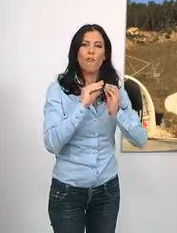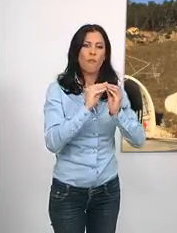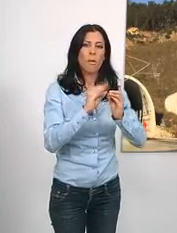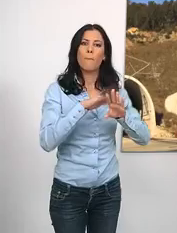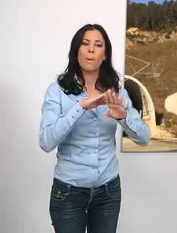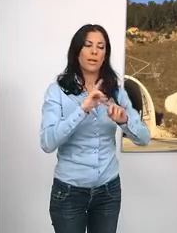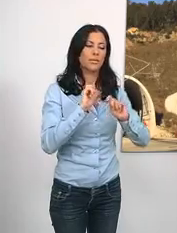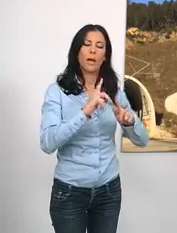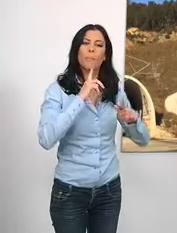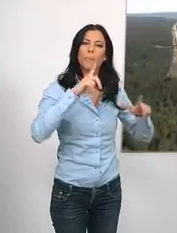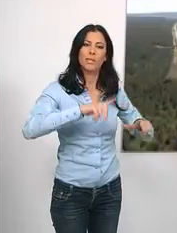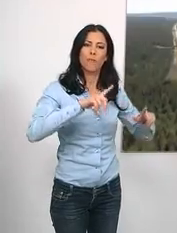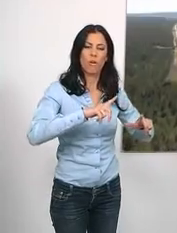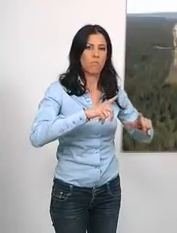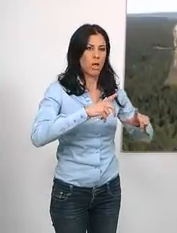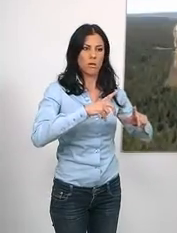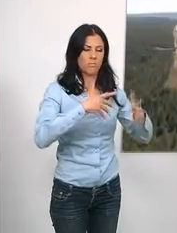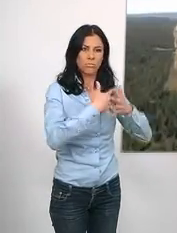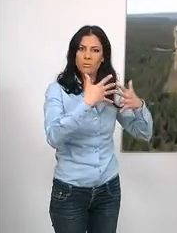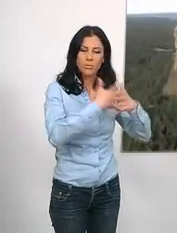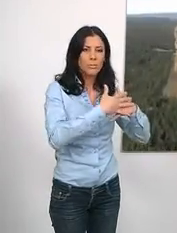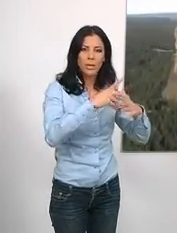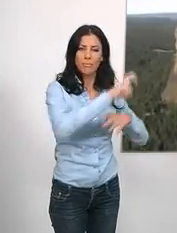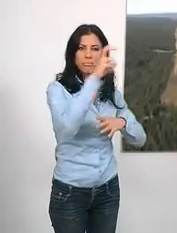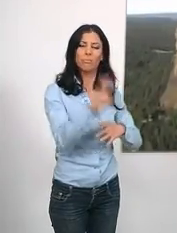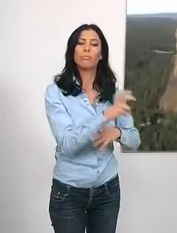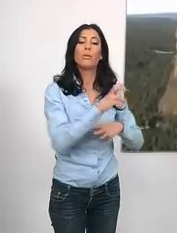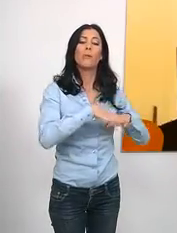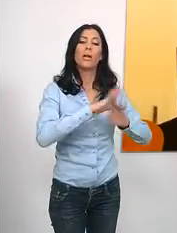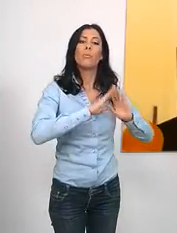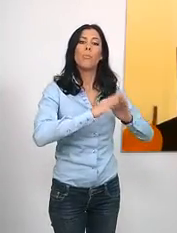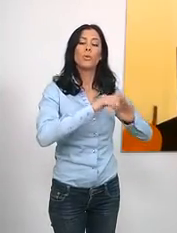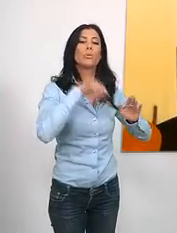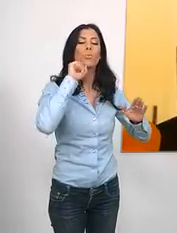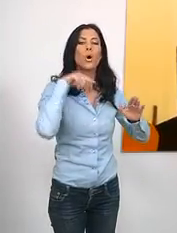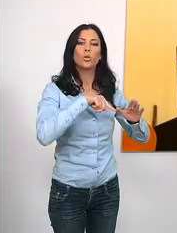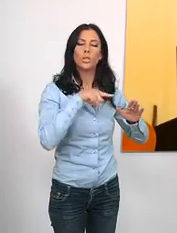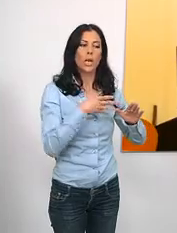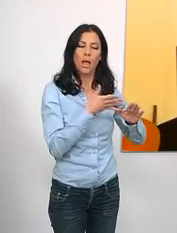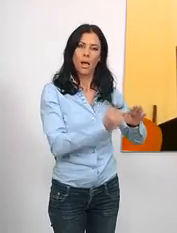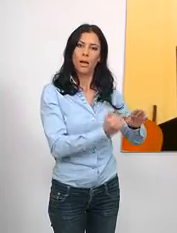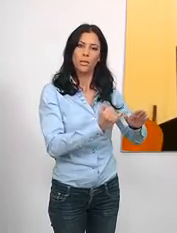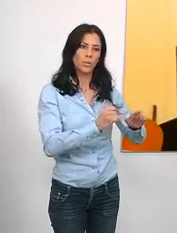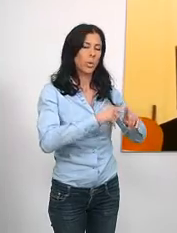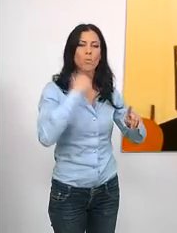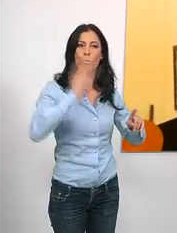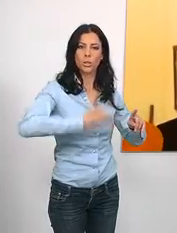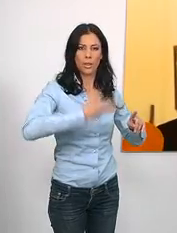única fórmula para crear una plataforma intercontinental en España en la que el puerto de motril tendría una gran